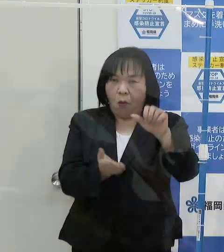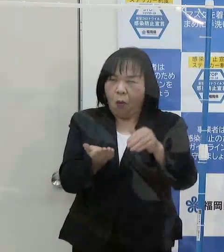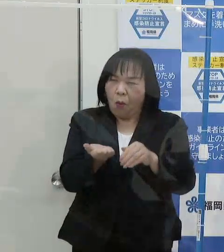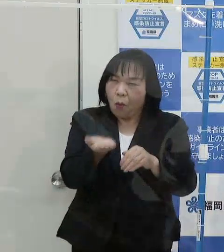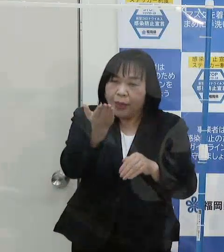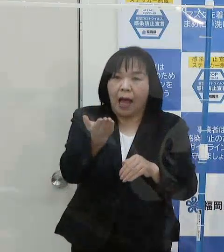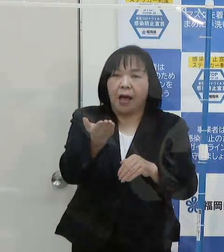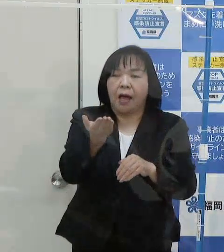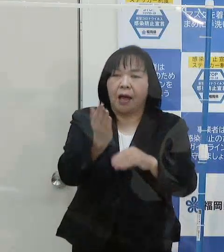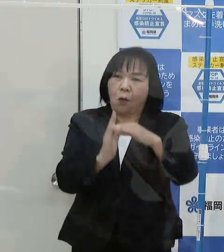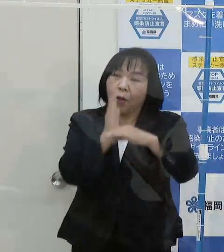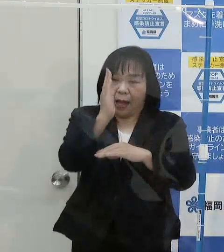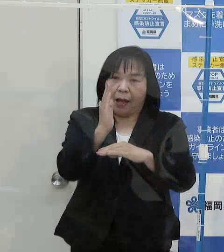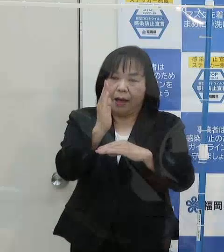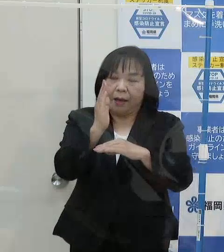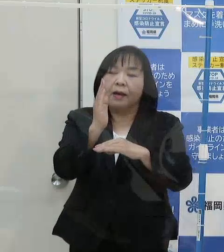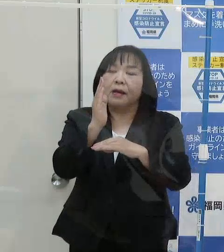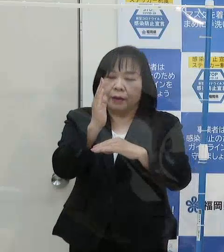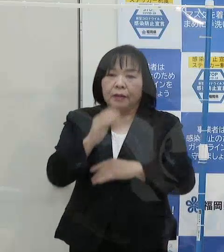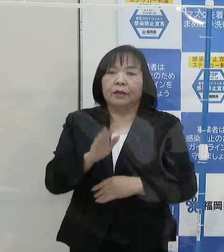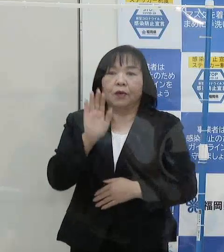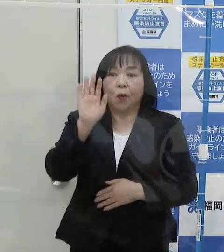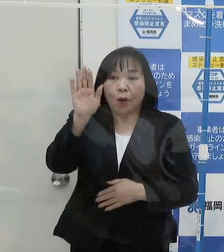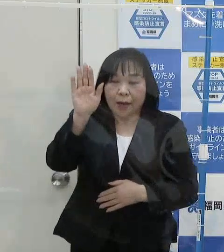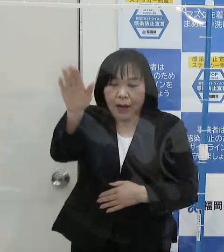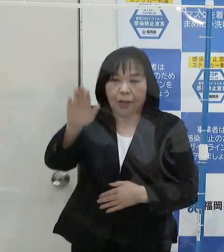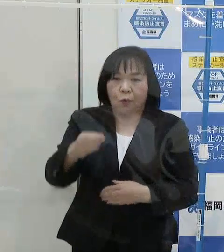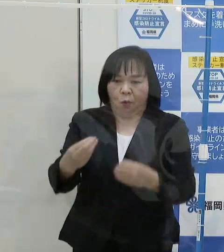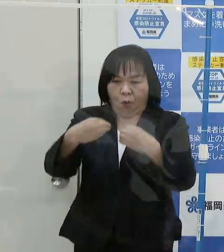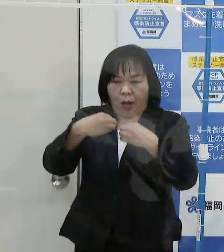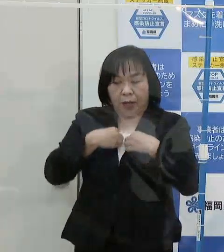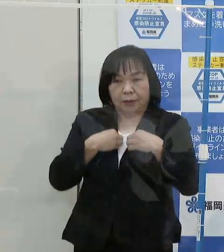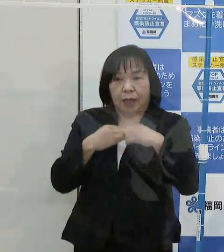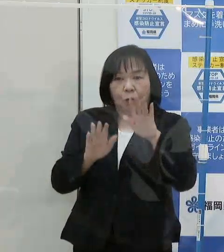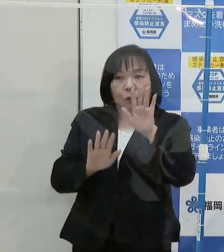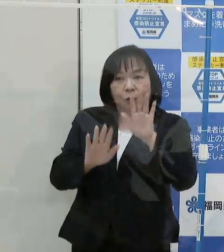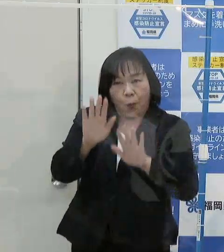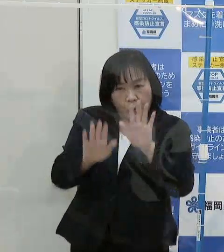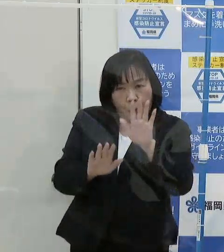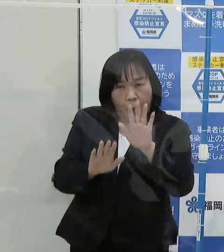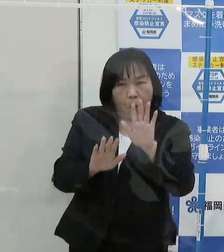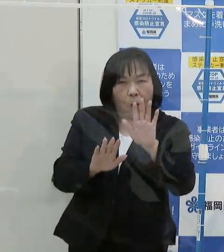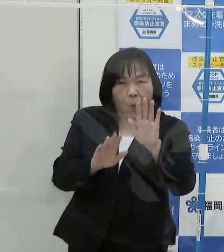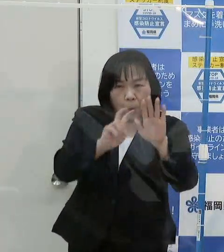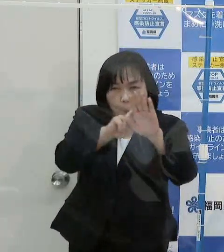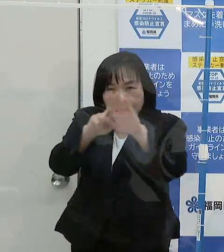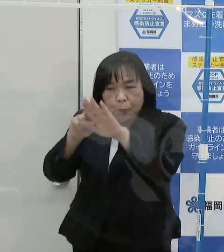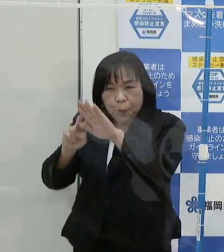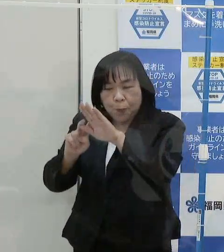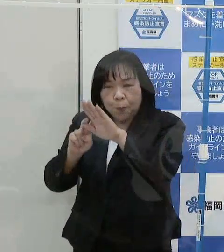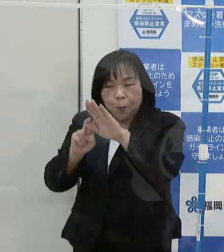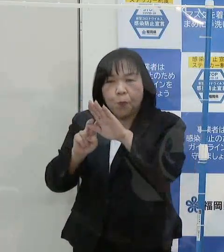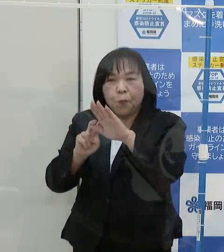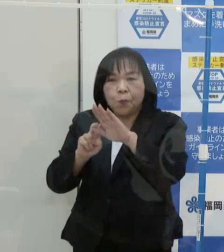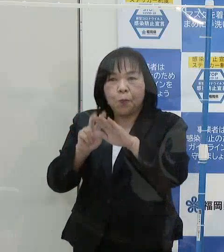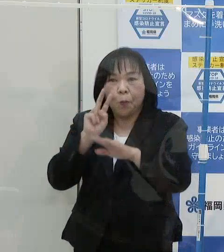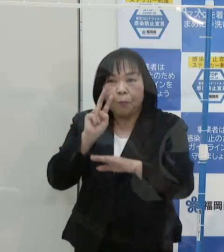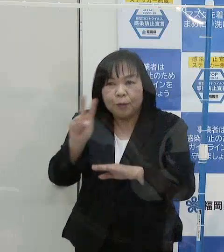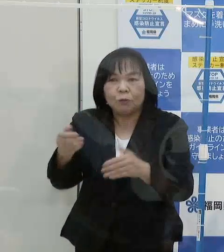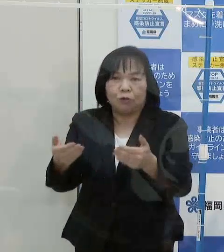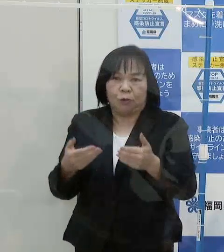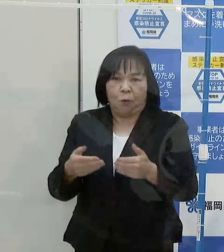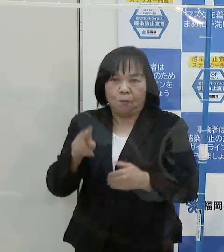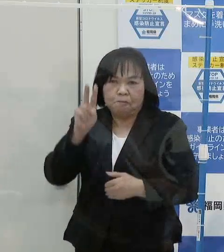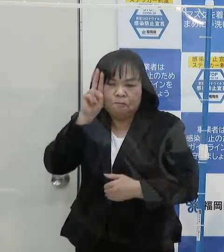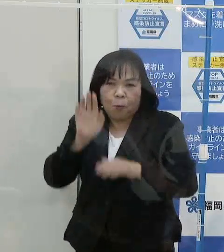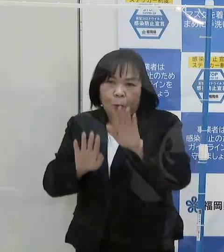たということもございますので、これからの感染状況等の事態の推移、これを非常に警